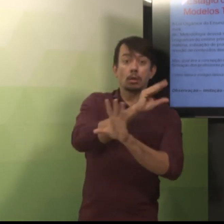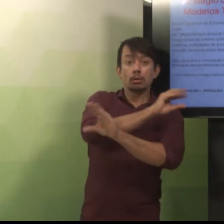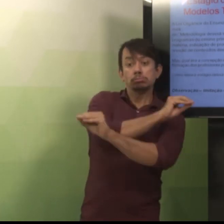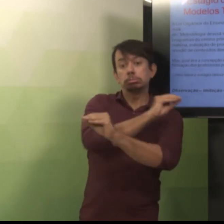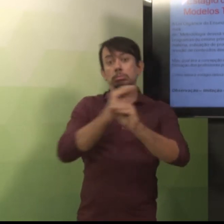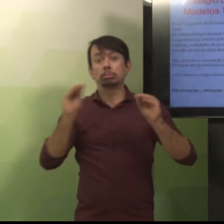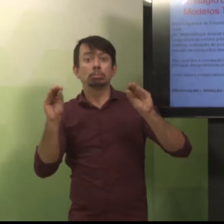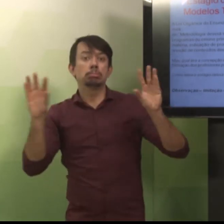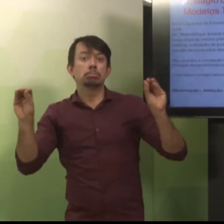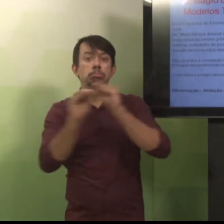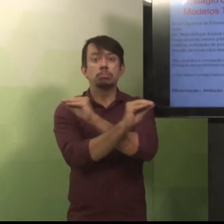modificação, poderia sim